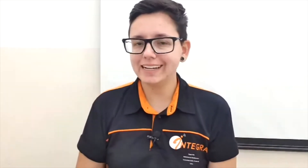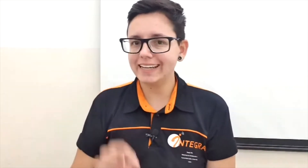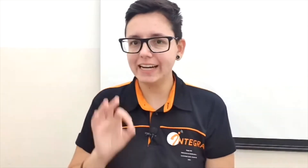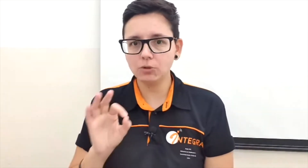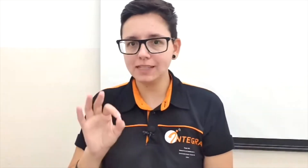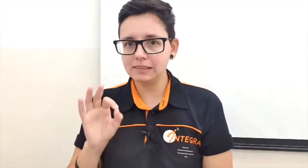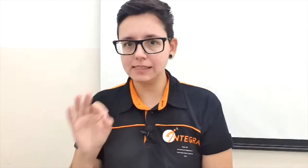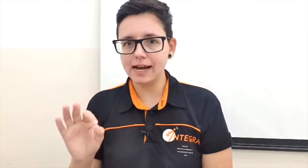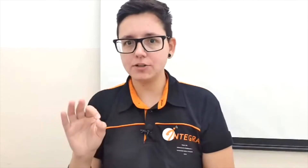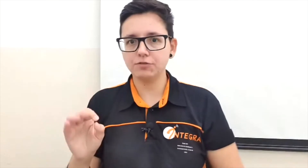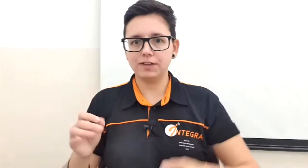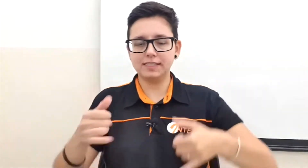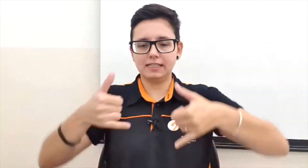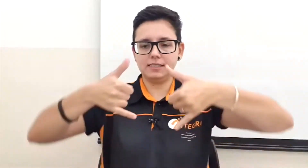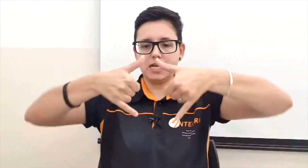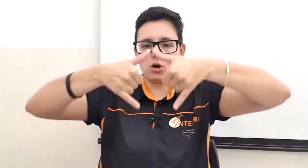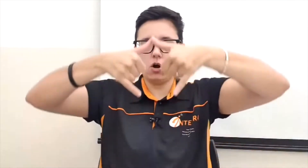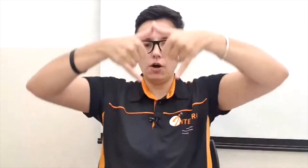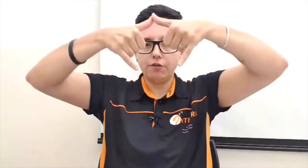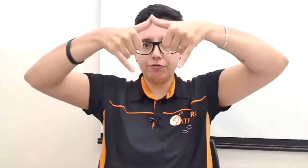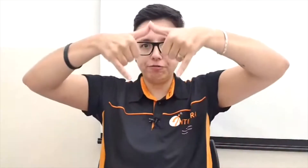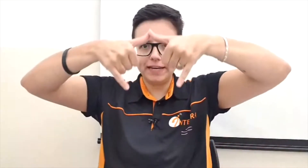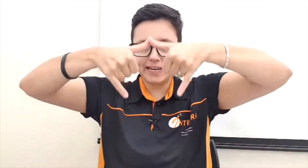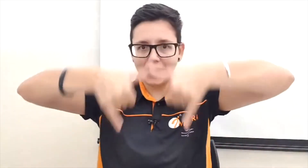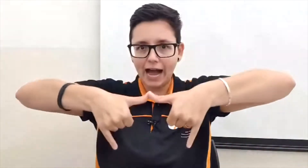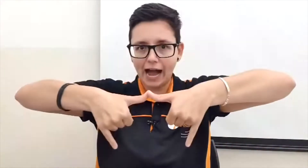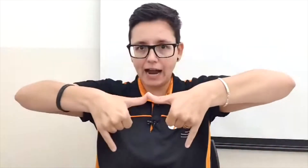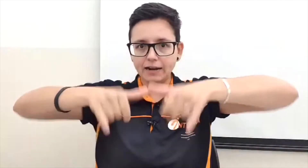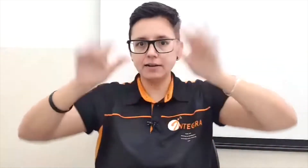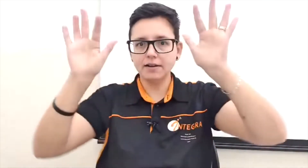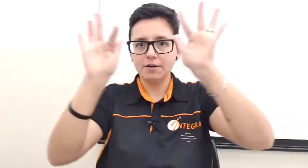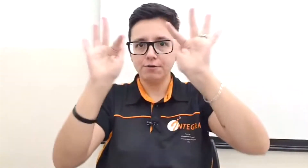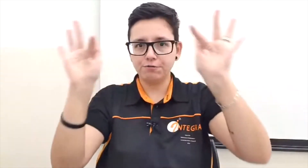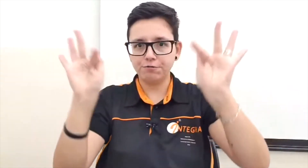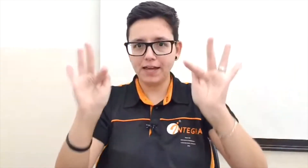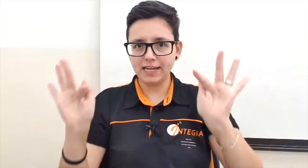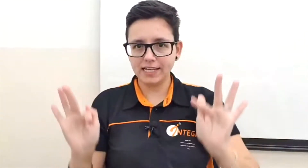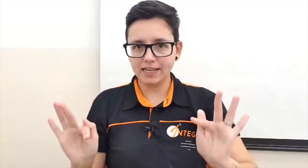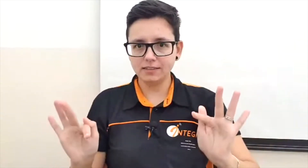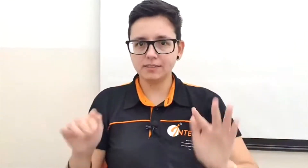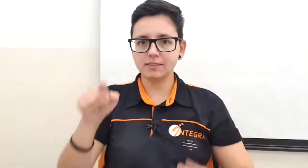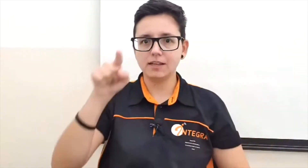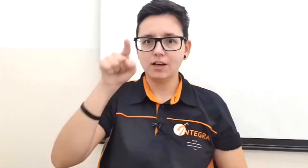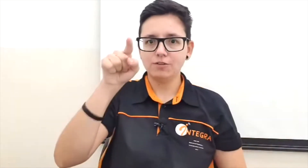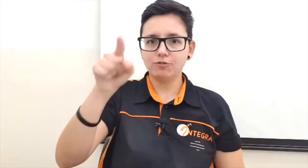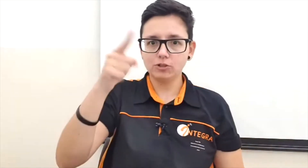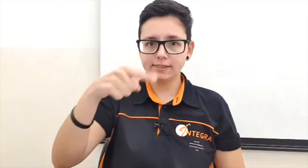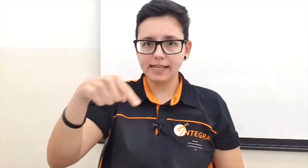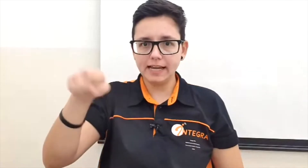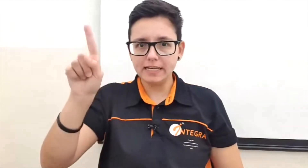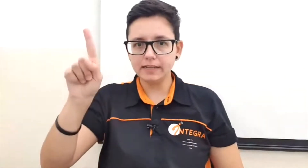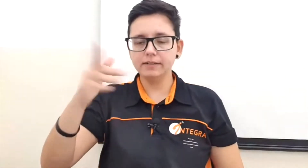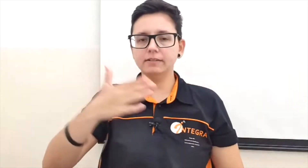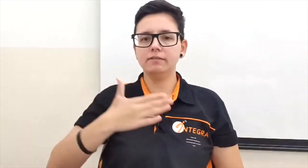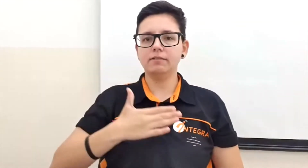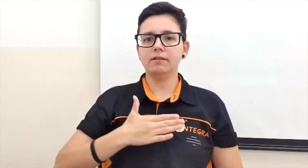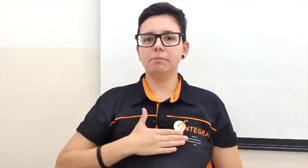que não tá certo eu fazer assim, ó. Ficar feliz, você ir,